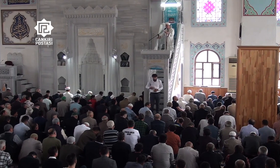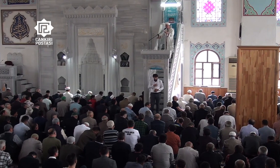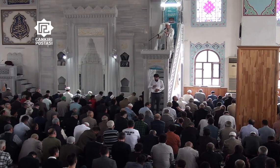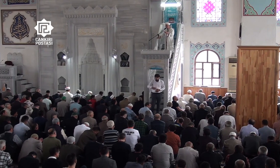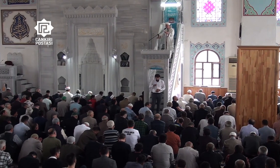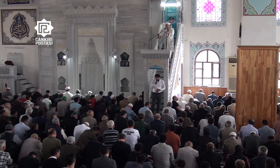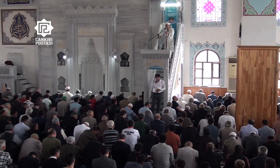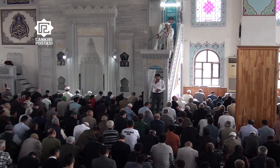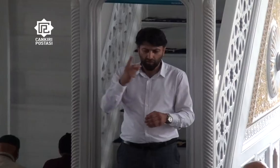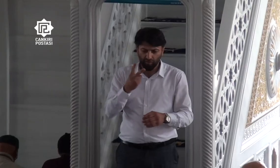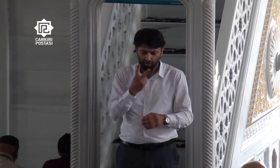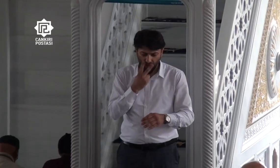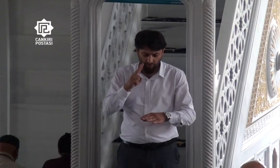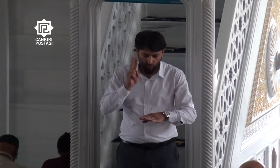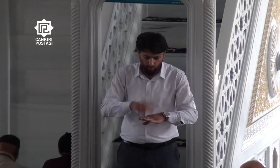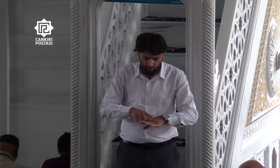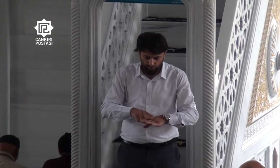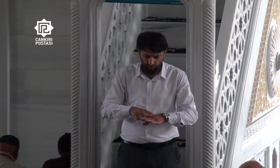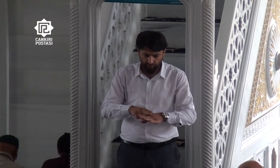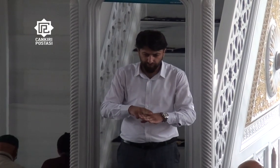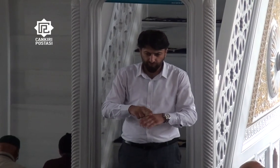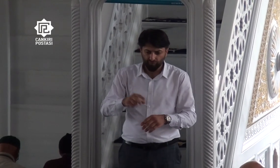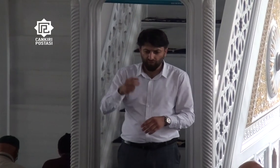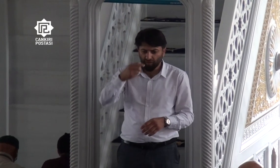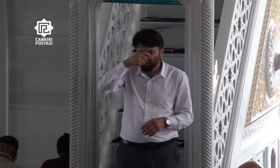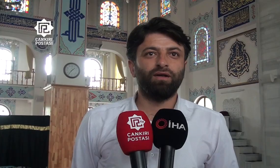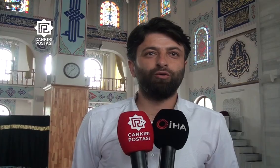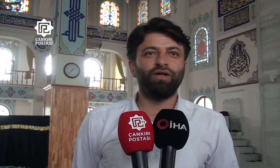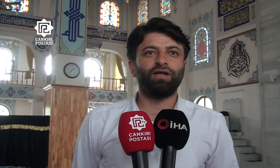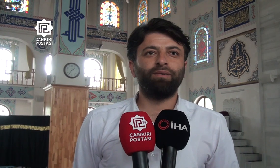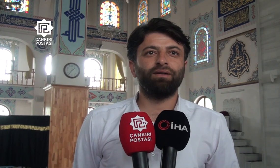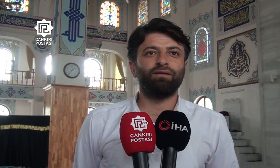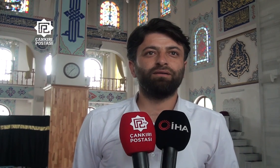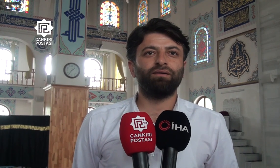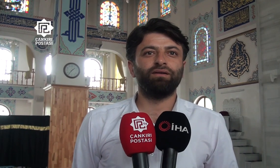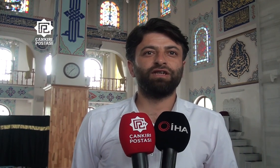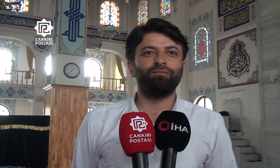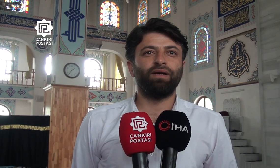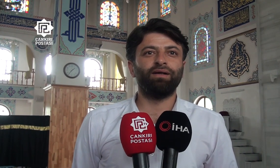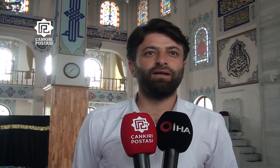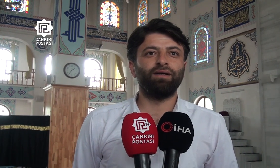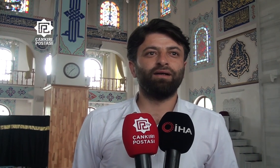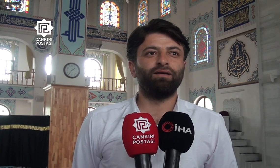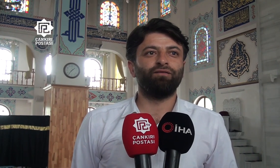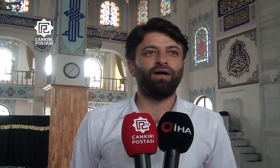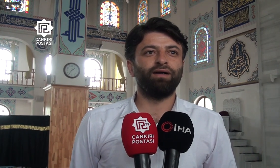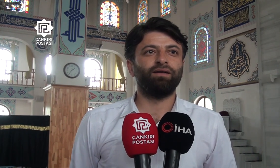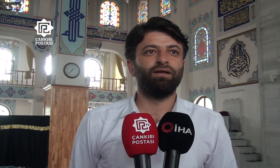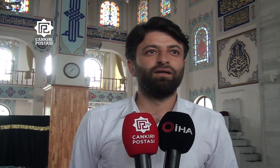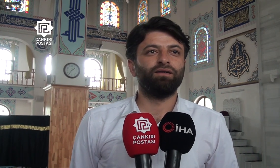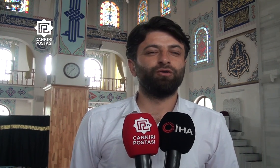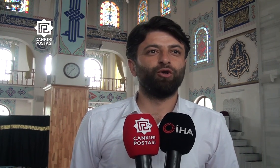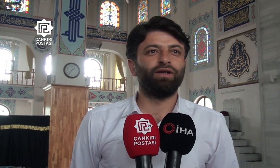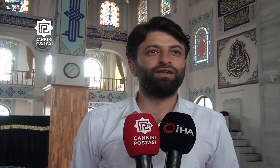hutbe uygulaması İmam Saadettin Özsoy tarafından devam ediyor. Öncelikle ben işitme engellilerle